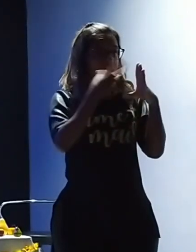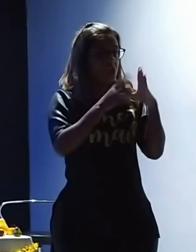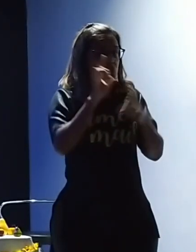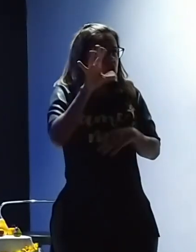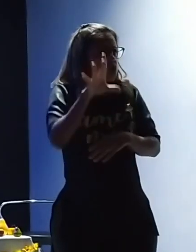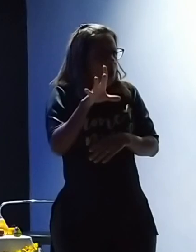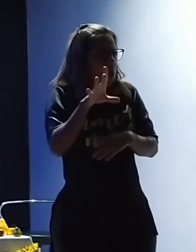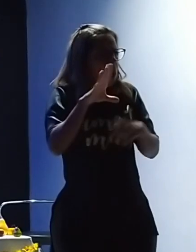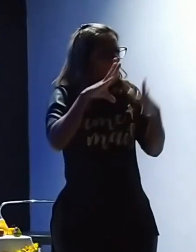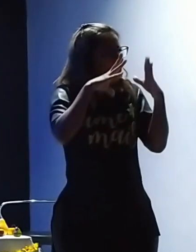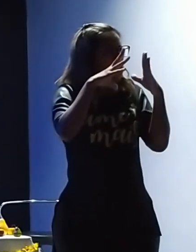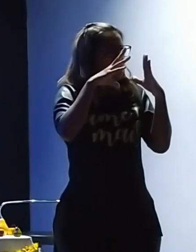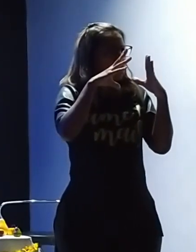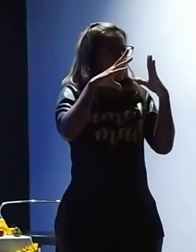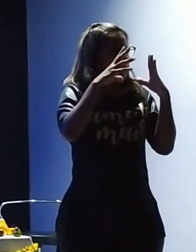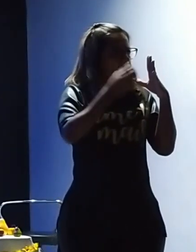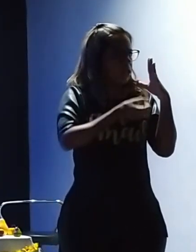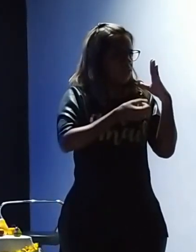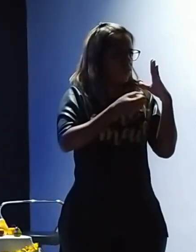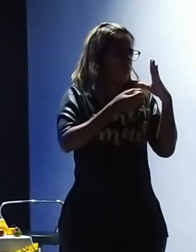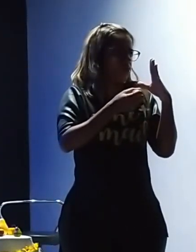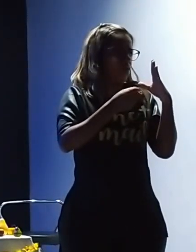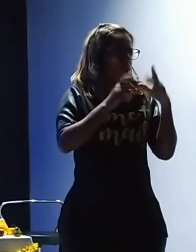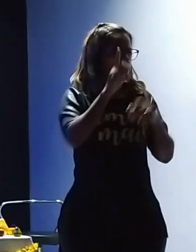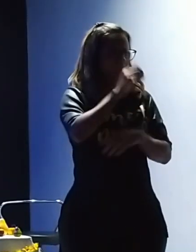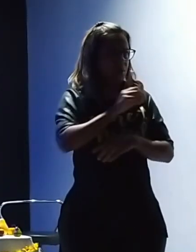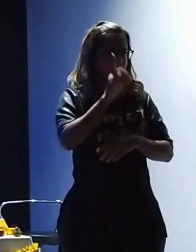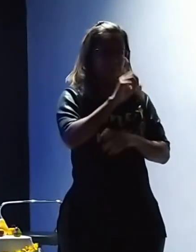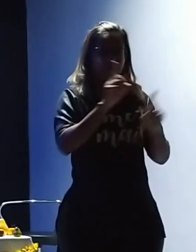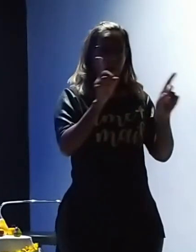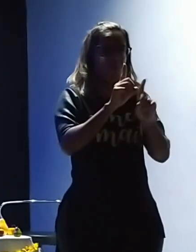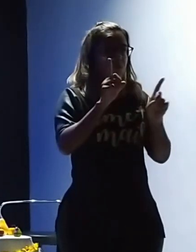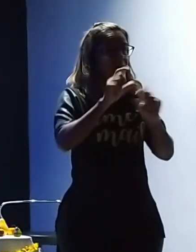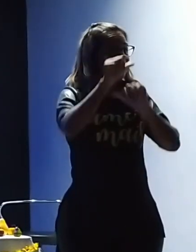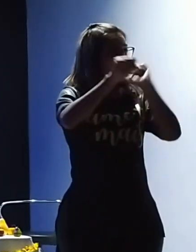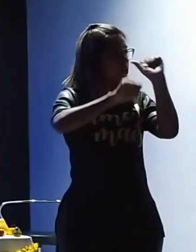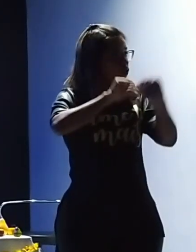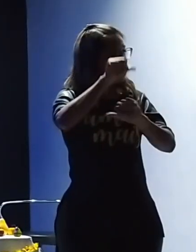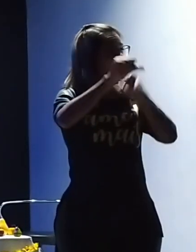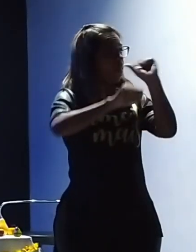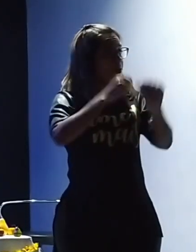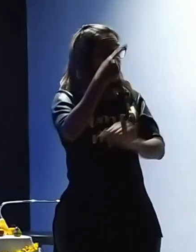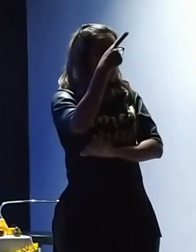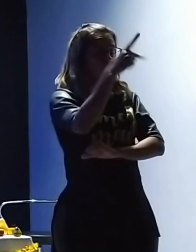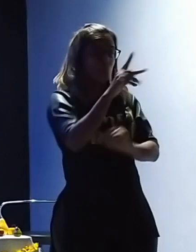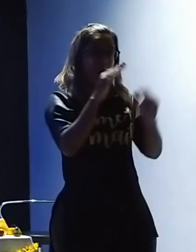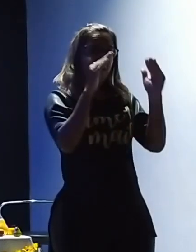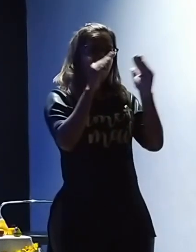não. Transforma a tua casa numa igreja. E aí eu te garanto que você vai vir para a